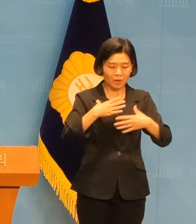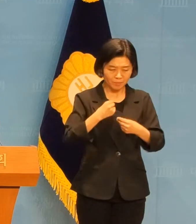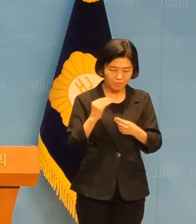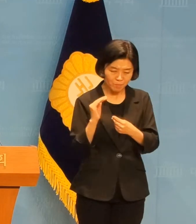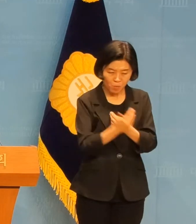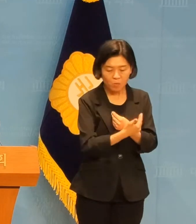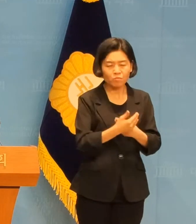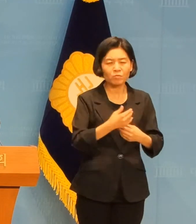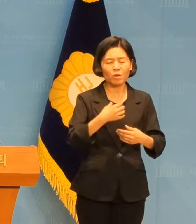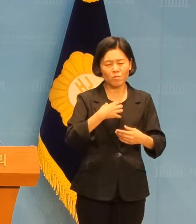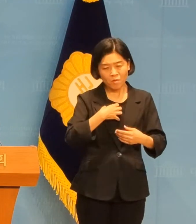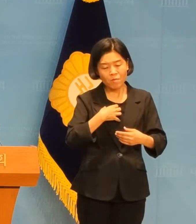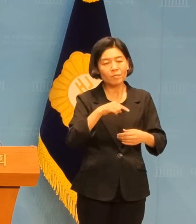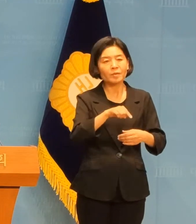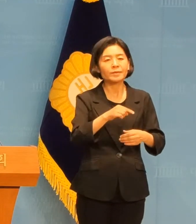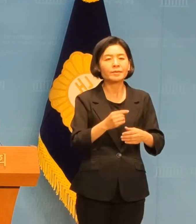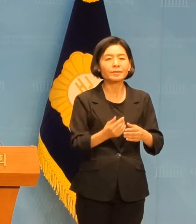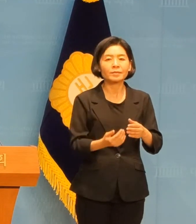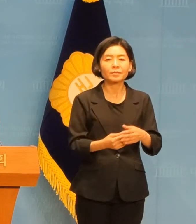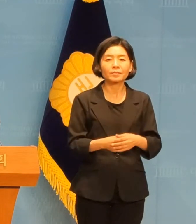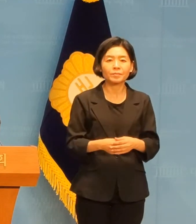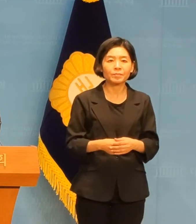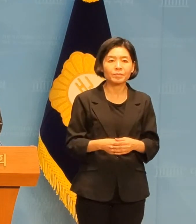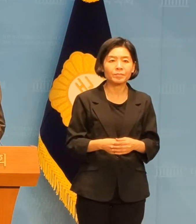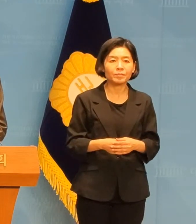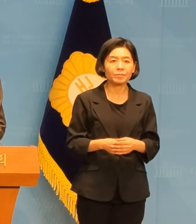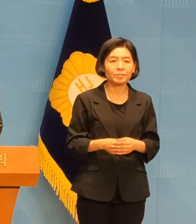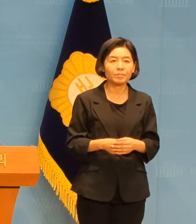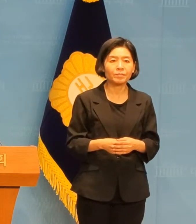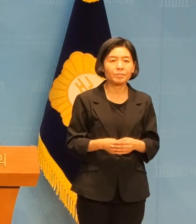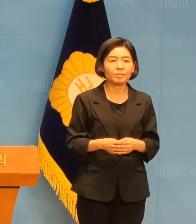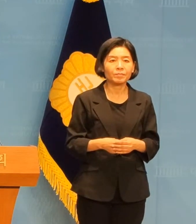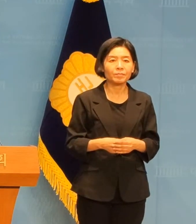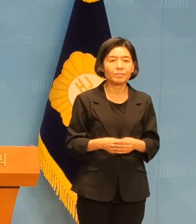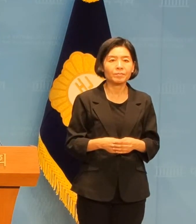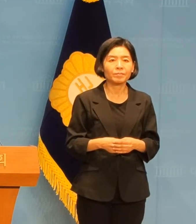국가안보에 위험을 초래한 여기 다시 읽겠습니다.